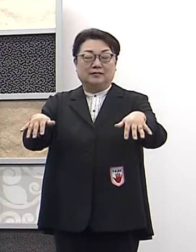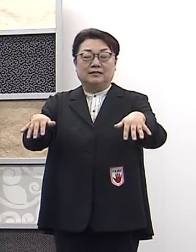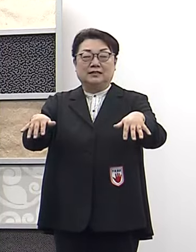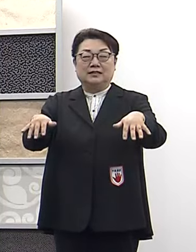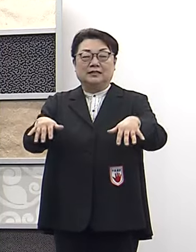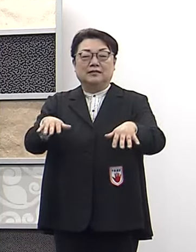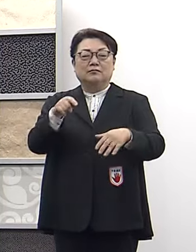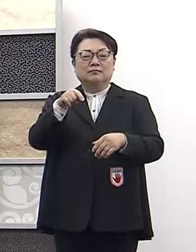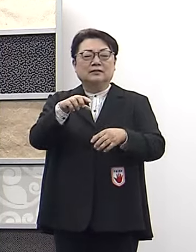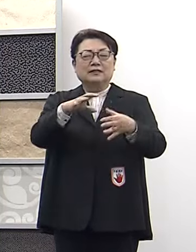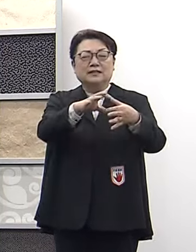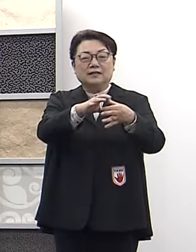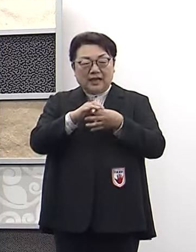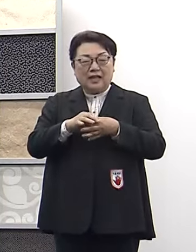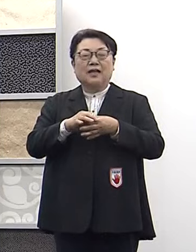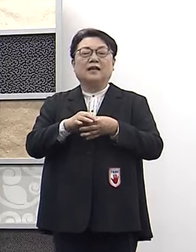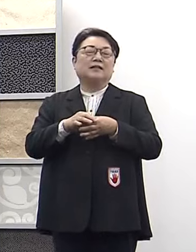自殺